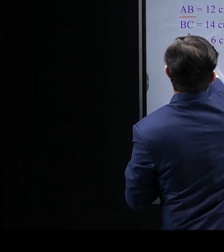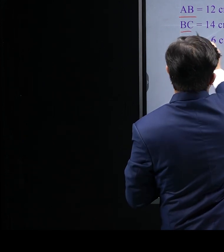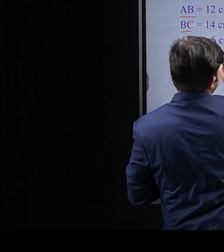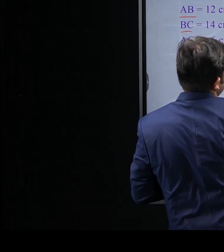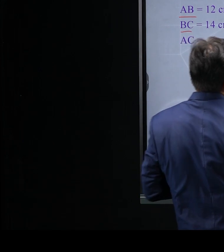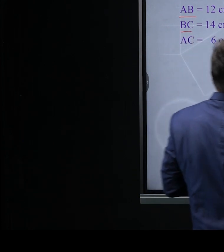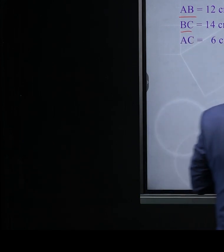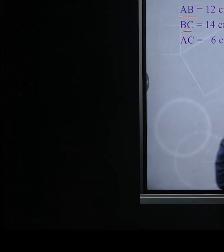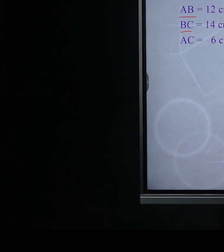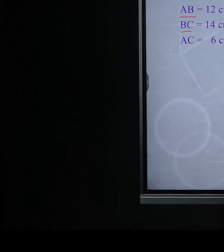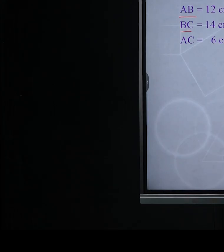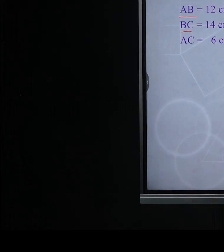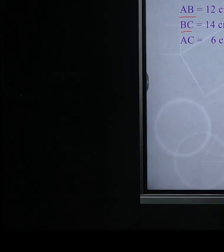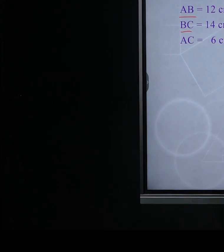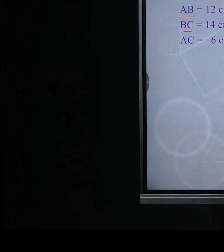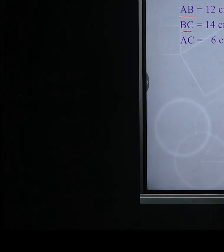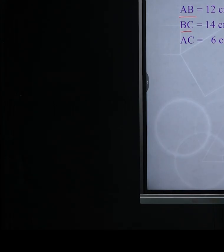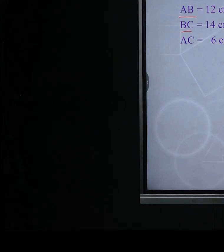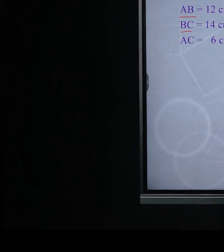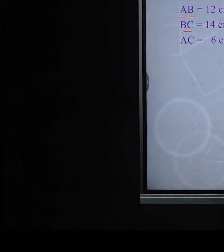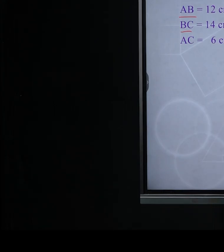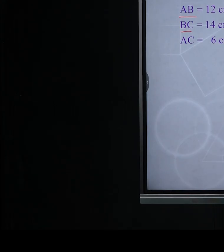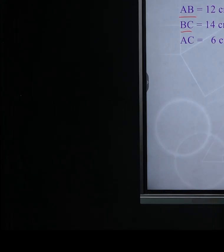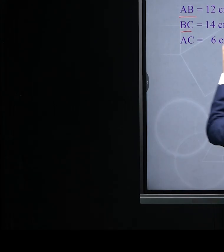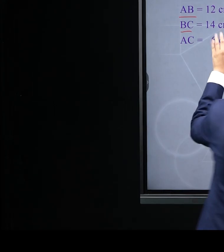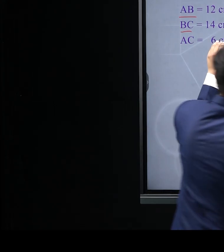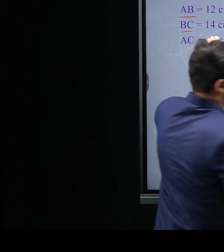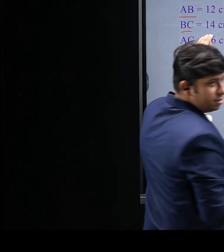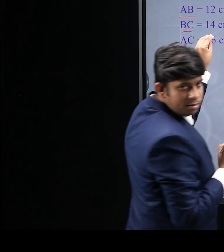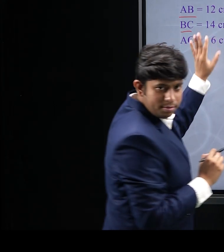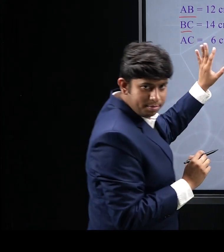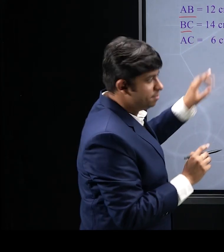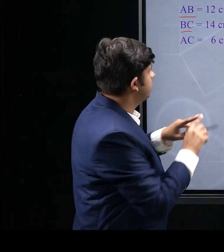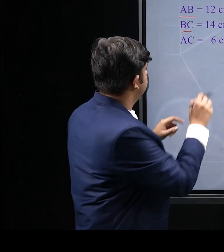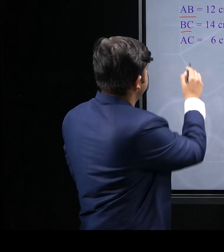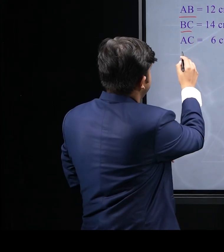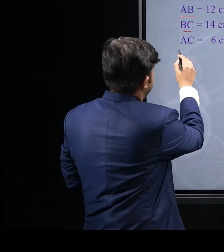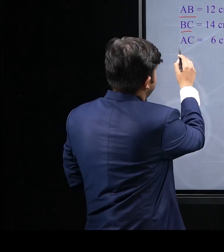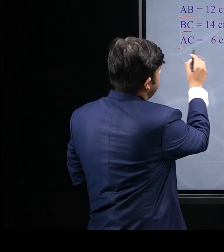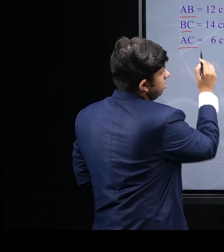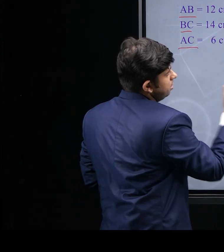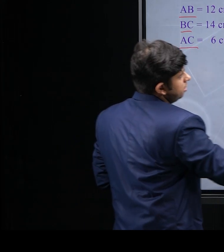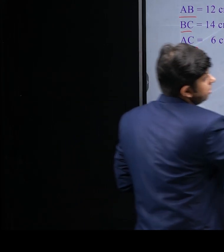ತೆಗೆದುಕೊಳ್ಳಿ. ಎ ಸಿ ಇಸ್ ಈಕ್ವಲ್ ಟು 6 ಸೆಂಟಿಮೀಟರ್, ಸಿ ಎಂದು ತೆಗೆದುಕೊಳ್ಳಿ.